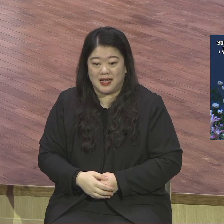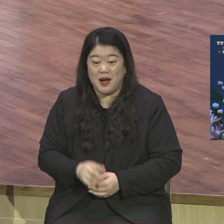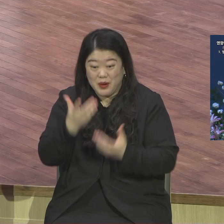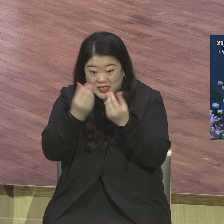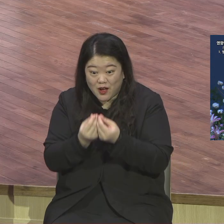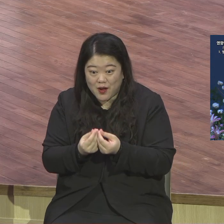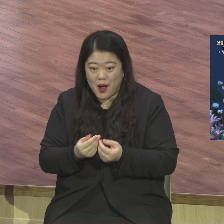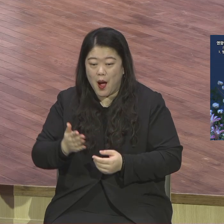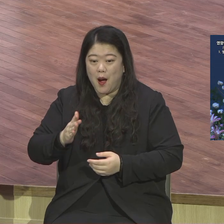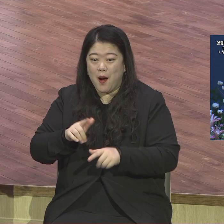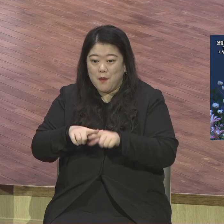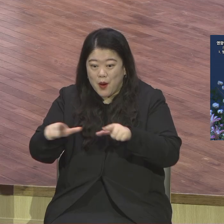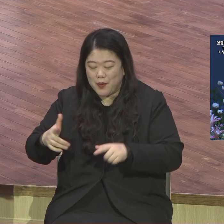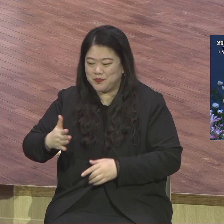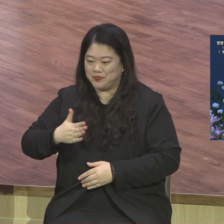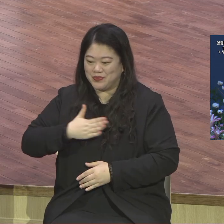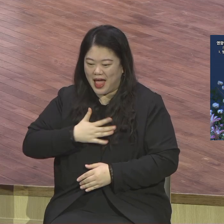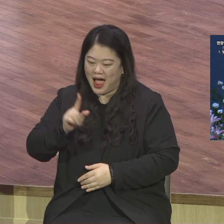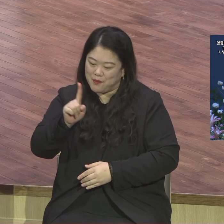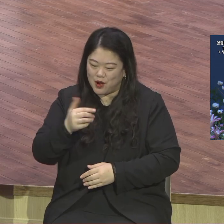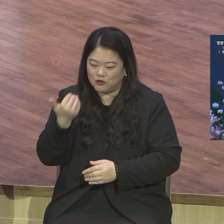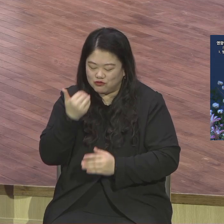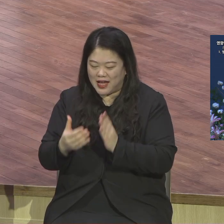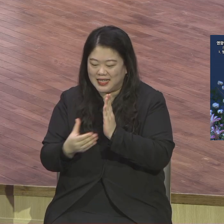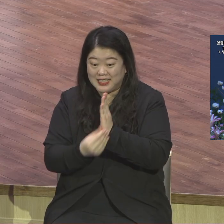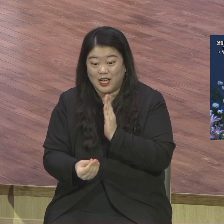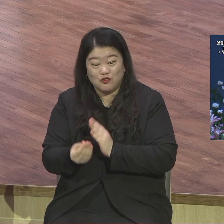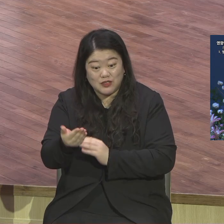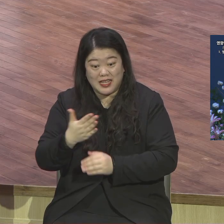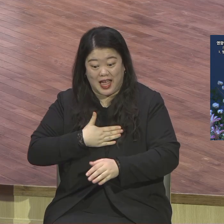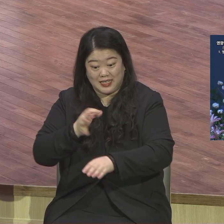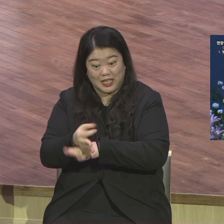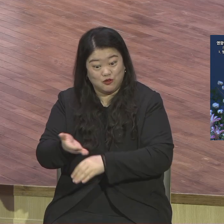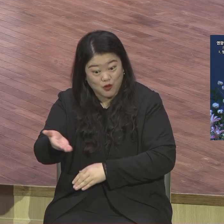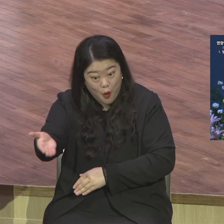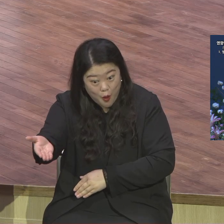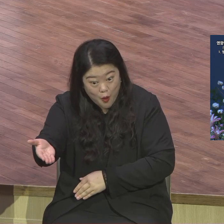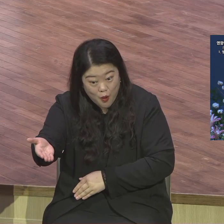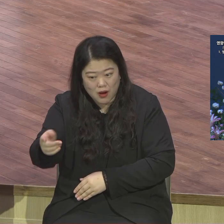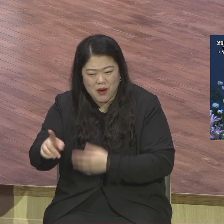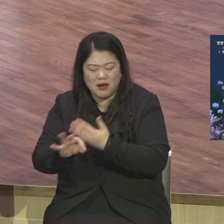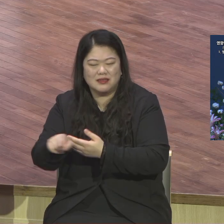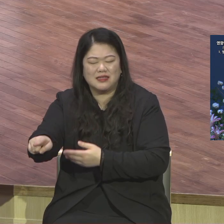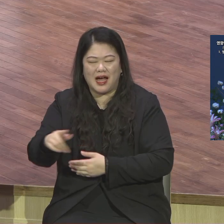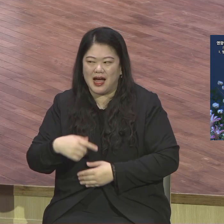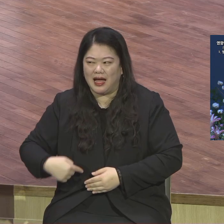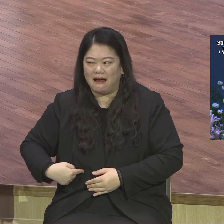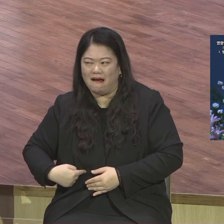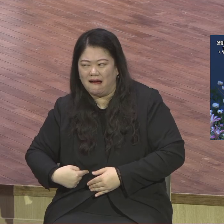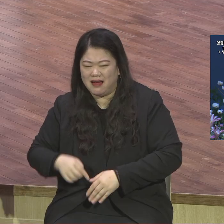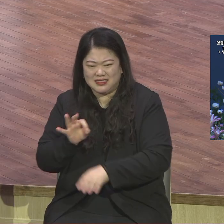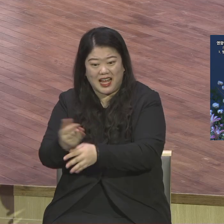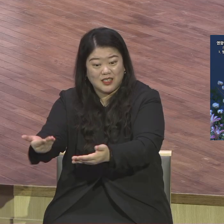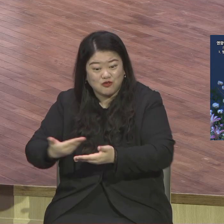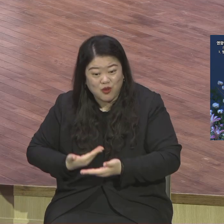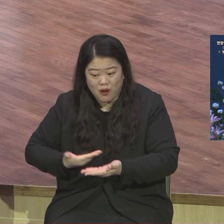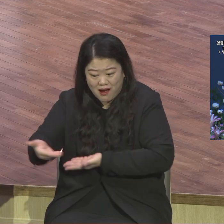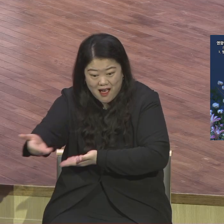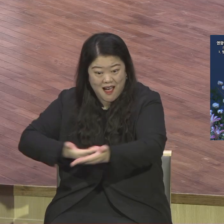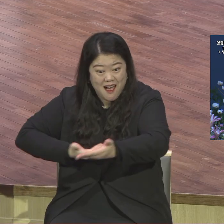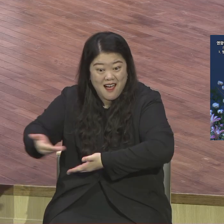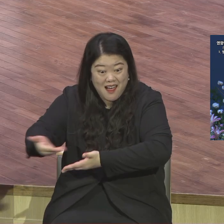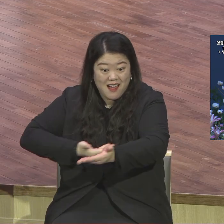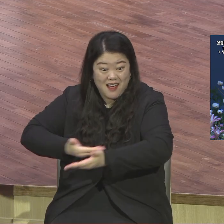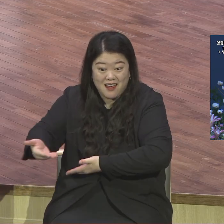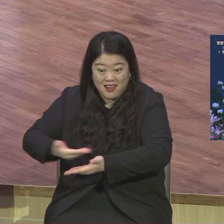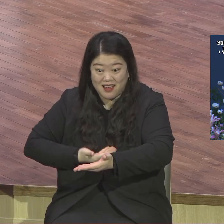삽니다. 보통 교회는 안 그래. 계속 얻어먹어. 우리 교회 말고 다른 교회. 제가 있던 교회에